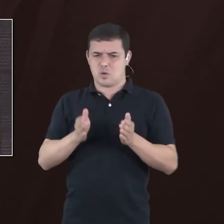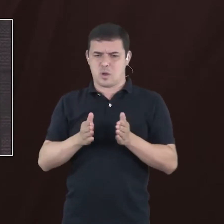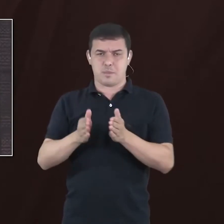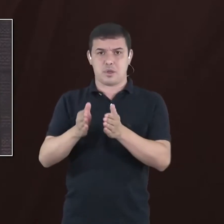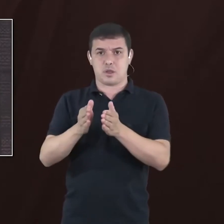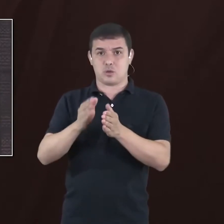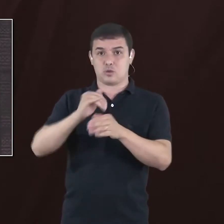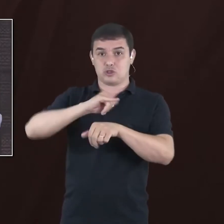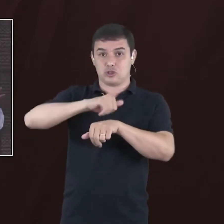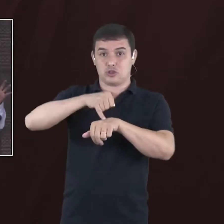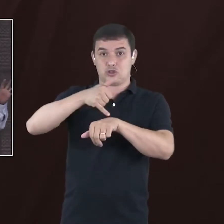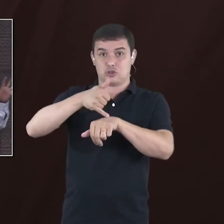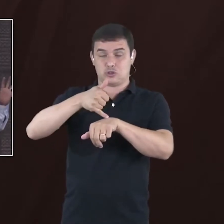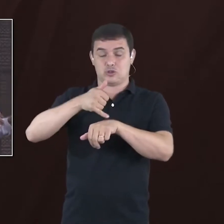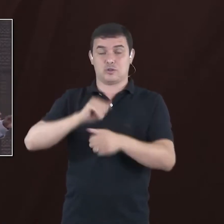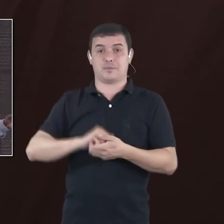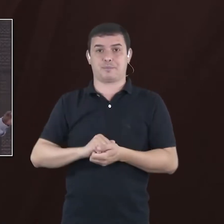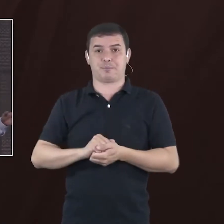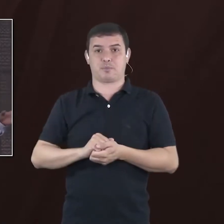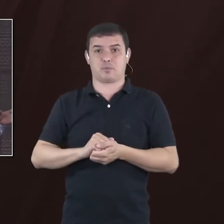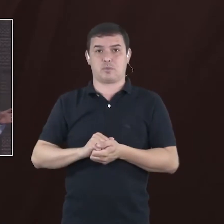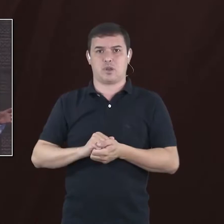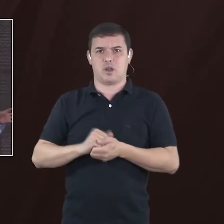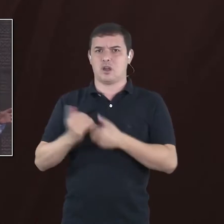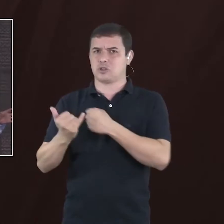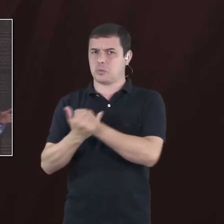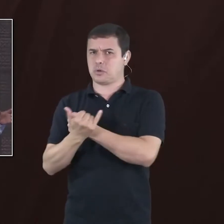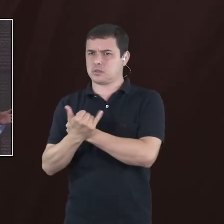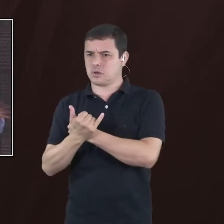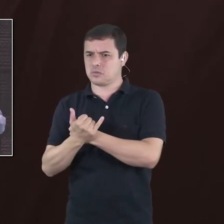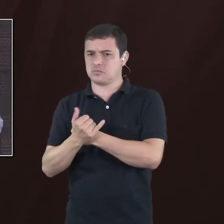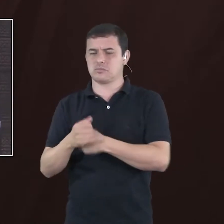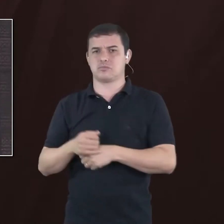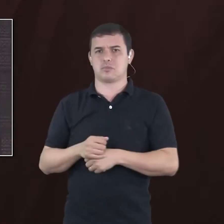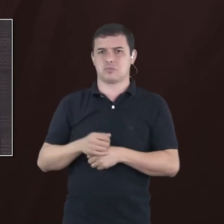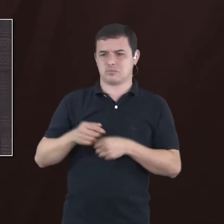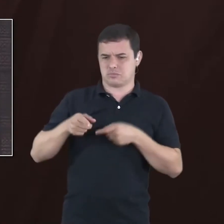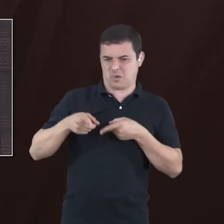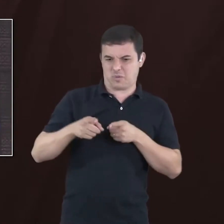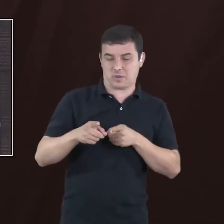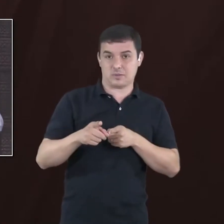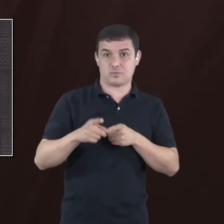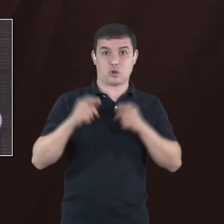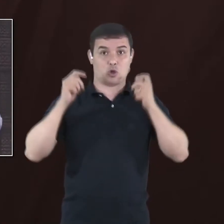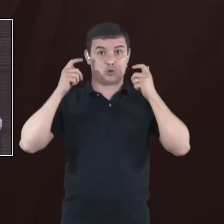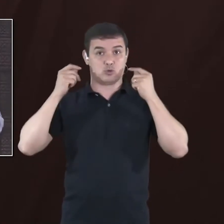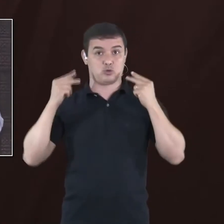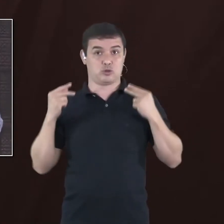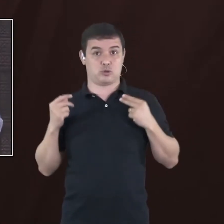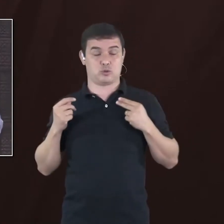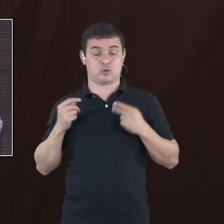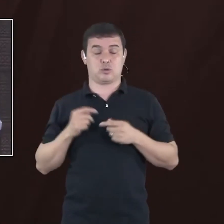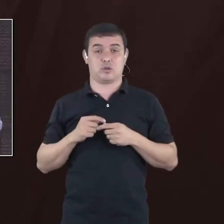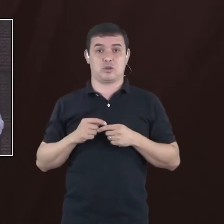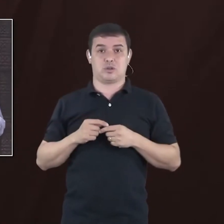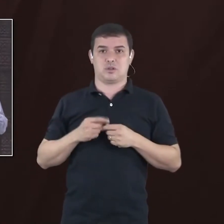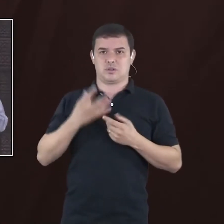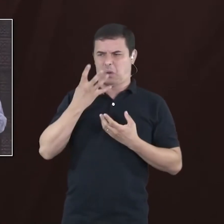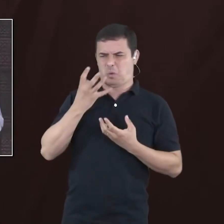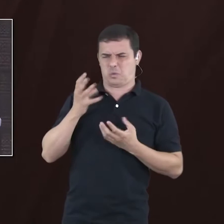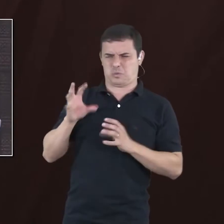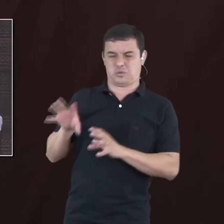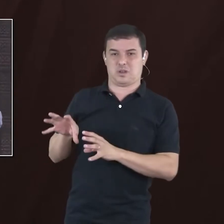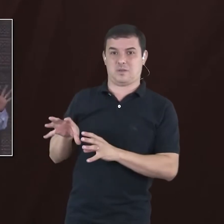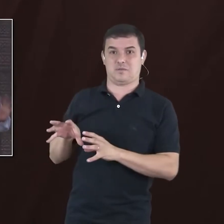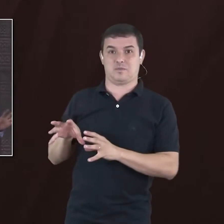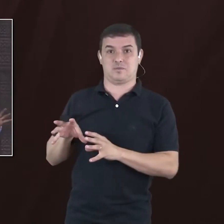porque além da perseguição dos judeus, que não gostavam de cristãos, por quê? Porque Jesus